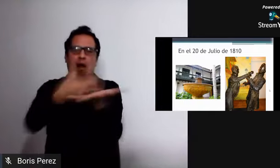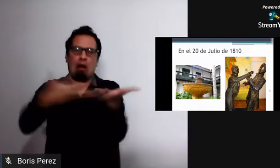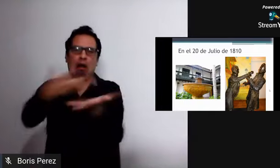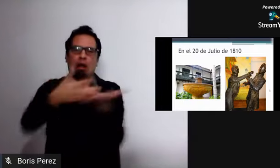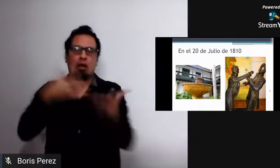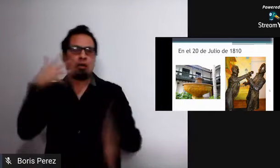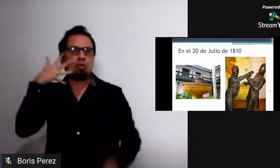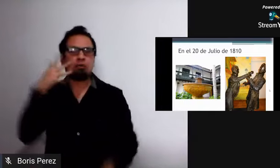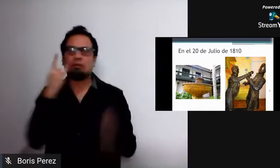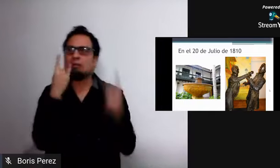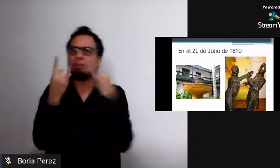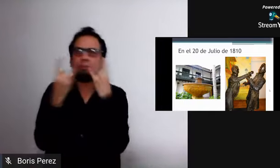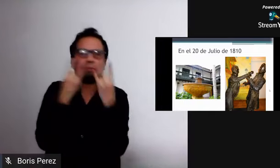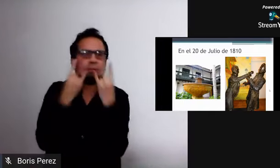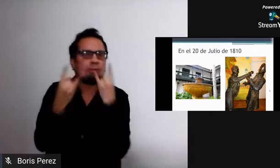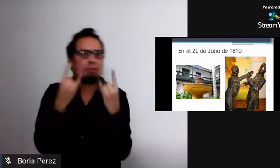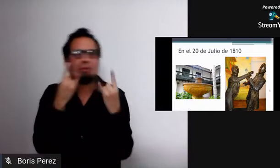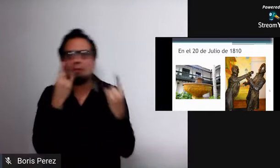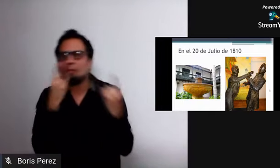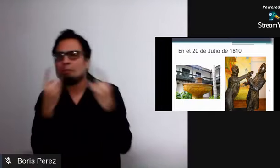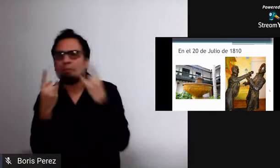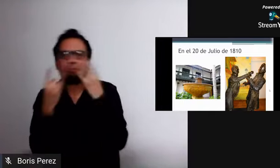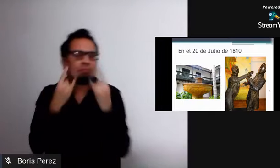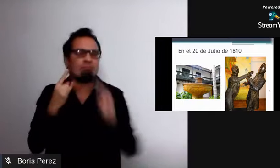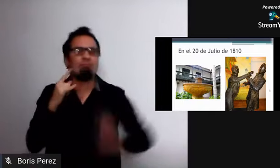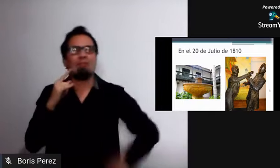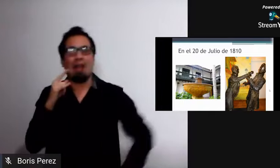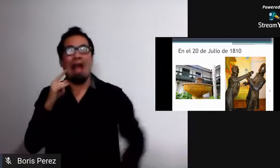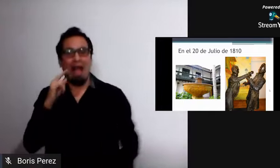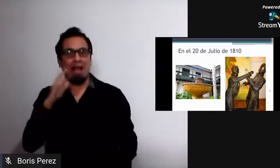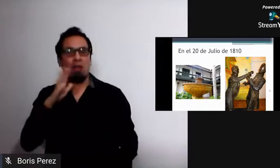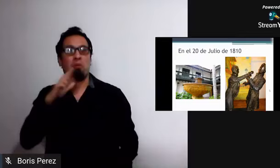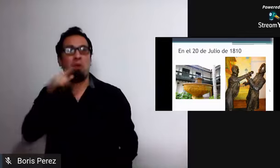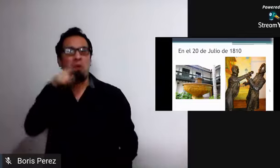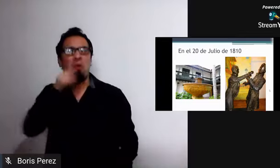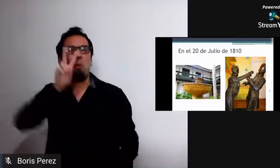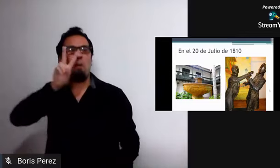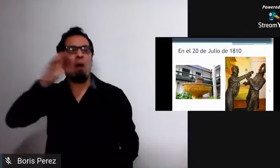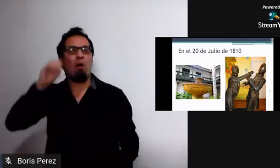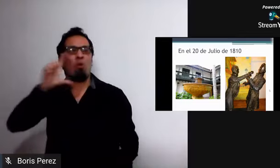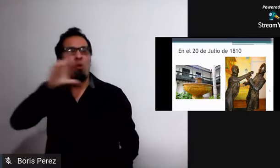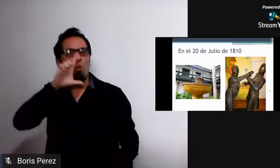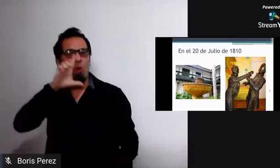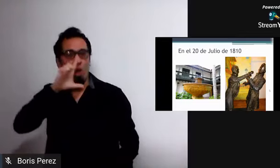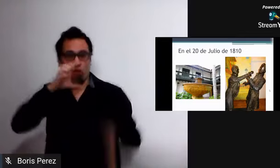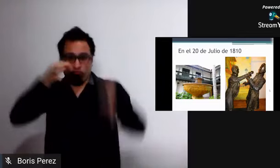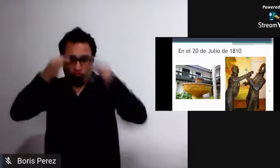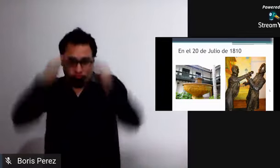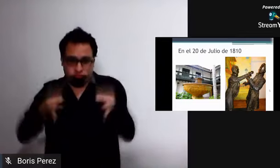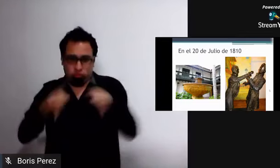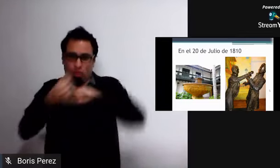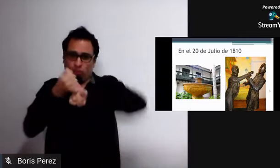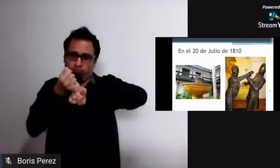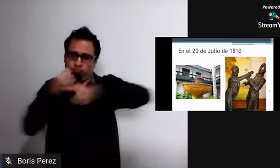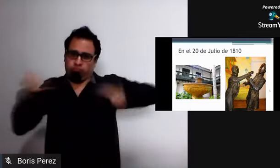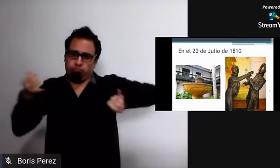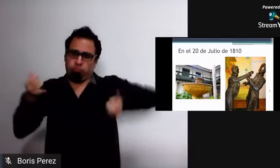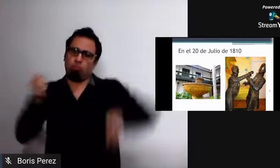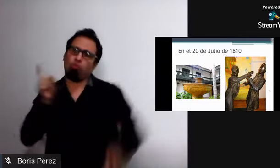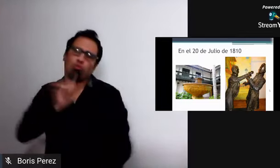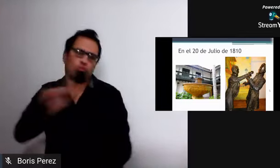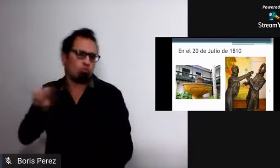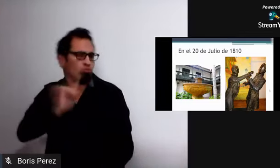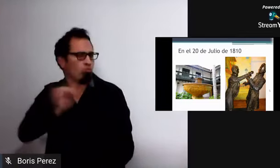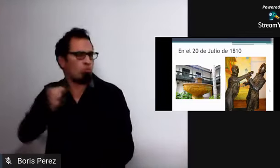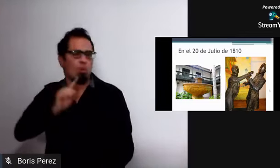política en medio de ese entorno que estaba viviendo la sociedad y pues digamos que eran los hechos más interesantes